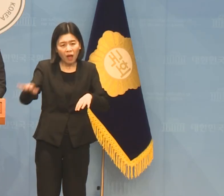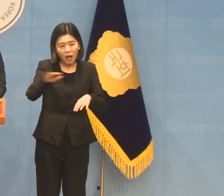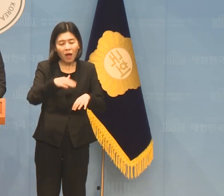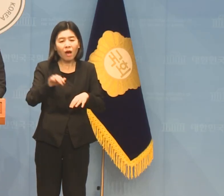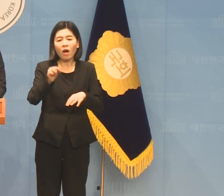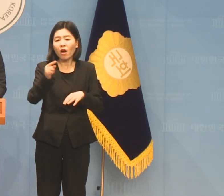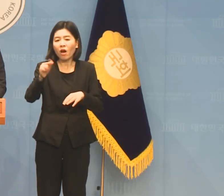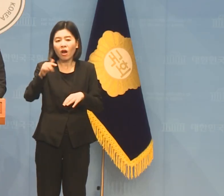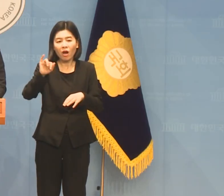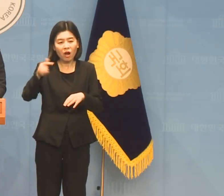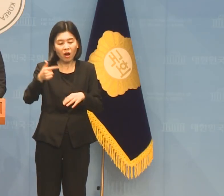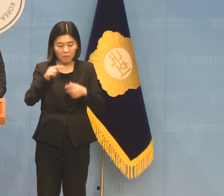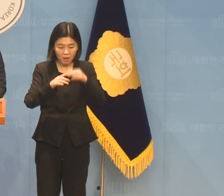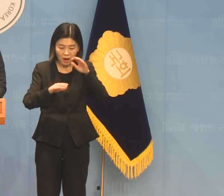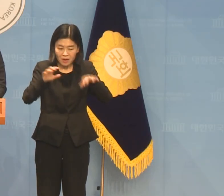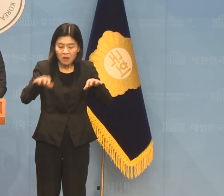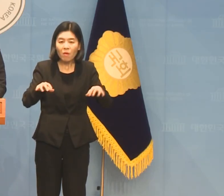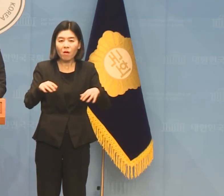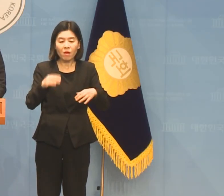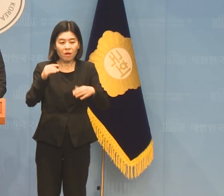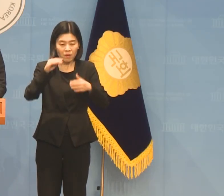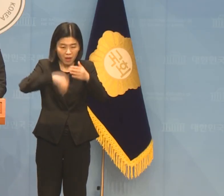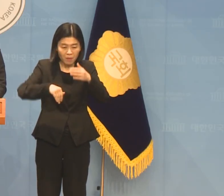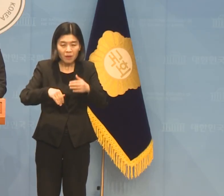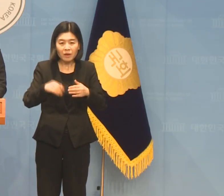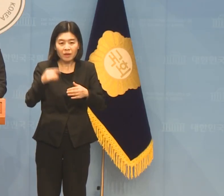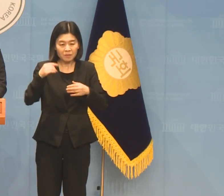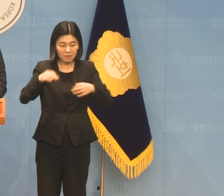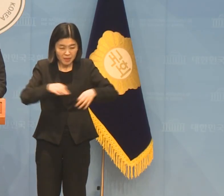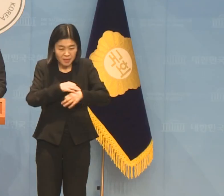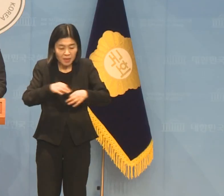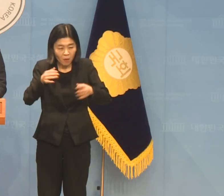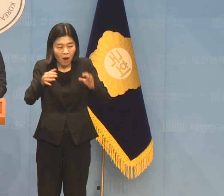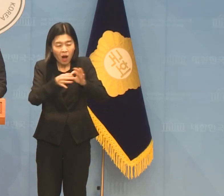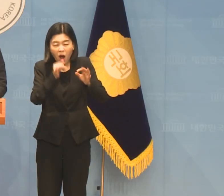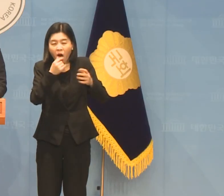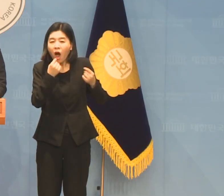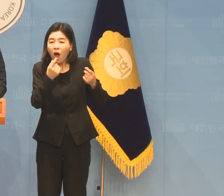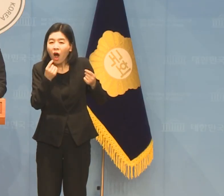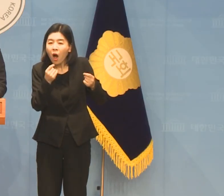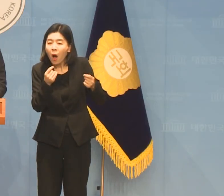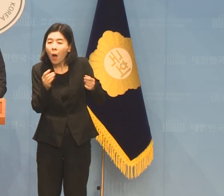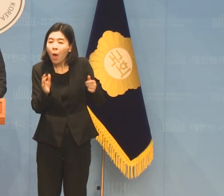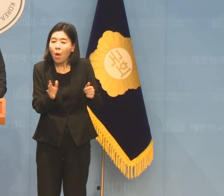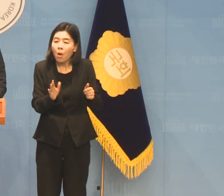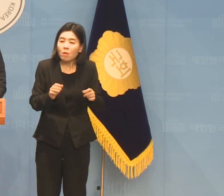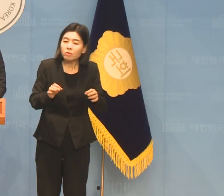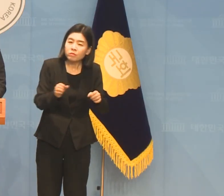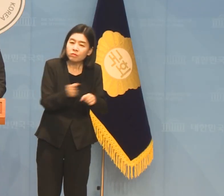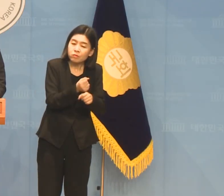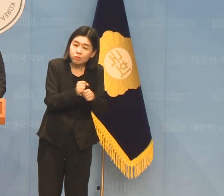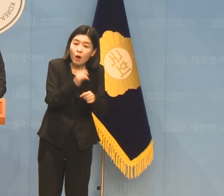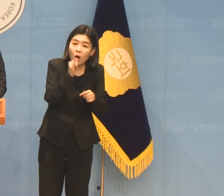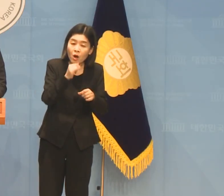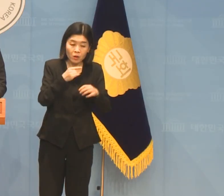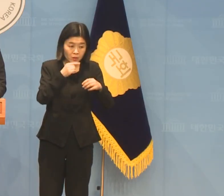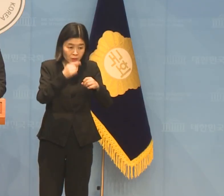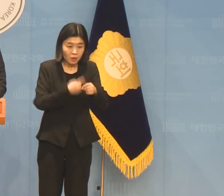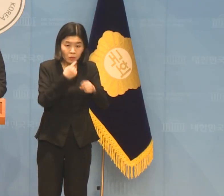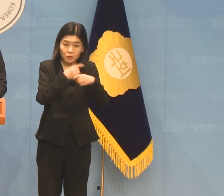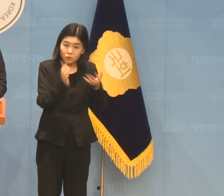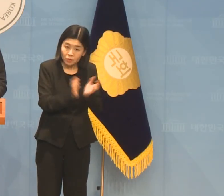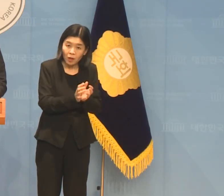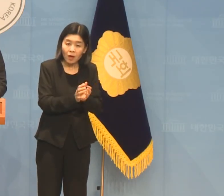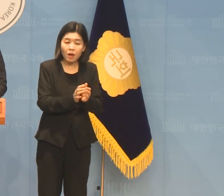헌인마을 개발 비리 사건 사이에 관련이 있다고 생각하게끔 암시하였고 그로 인해 민주당 경선 후보와 민주당의